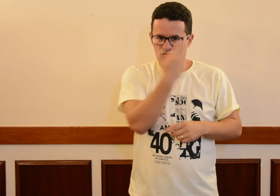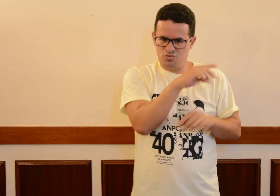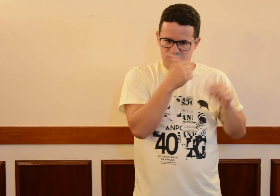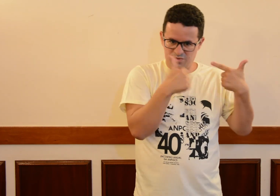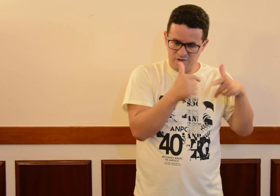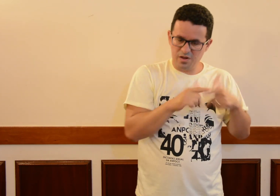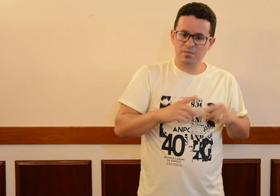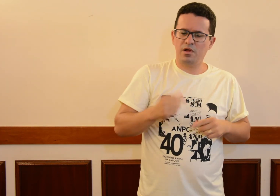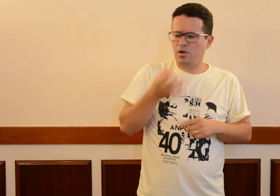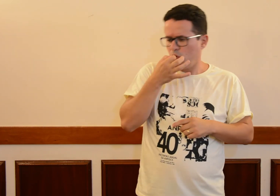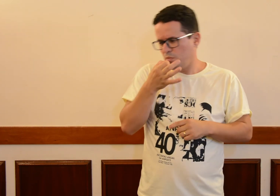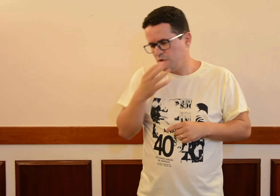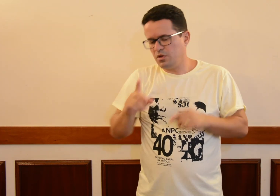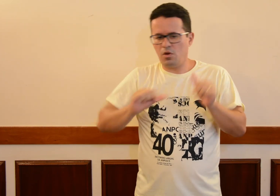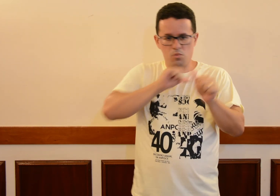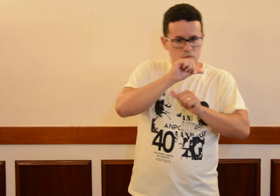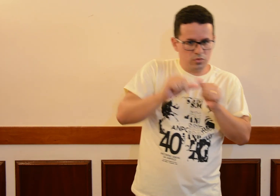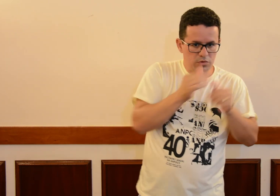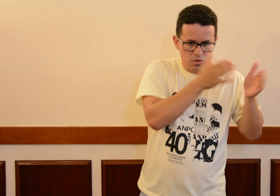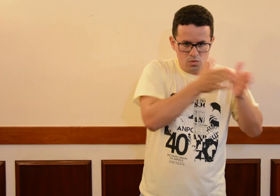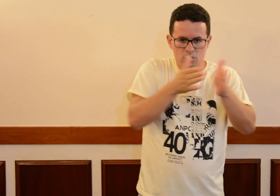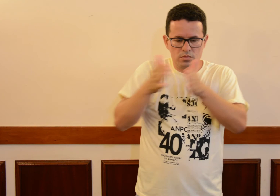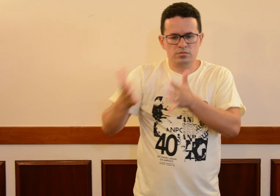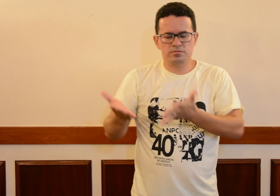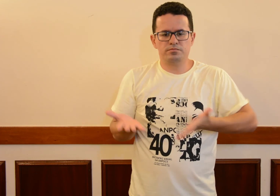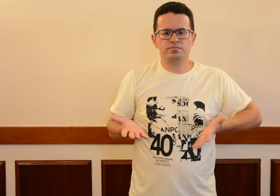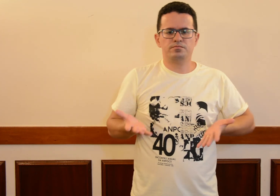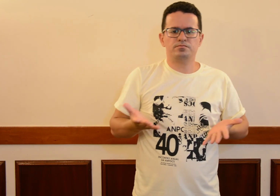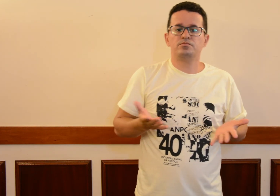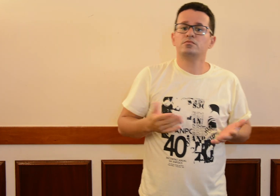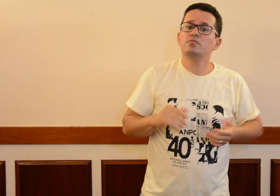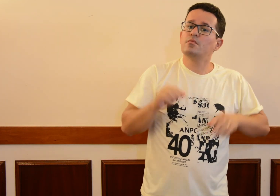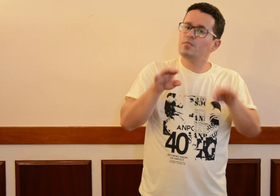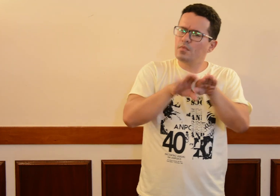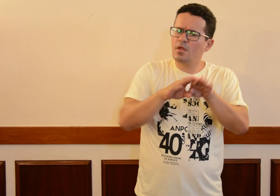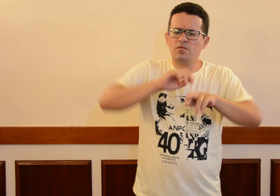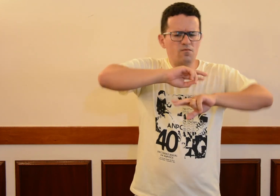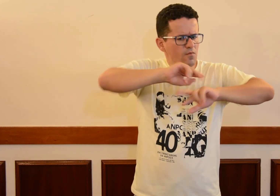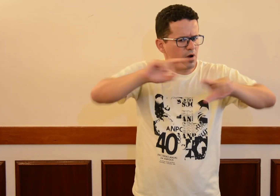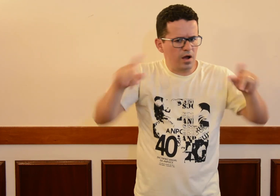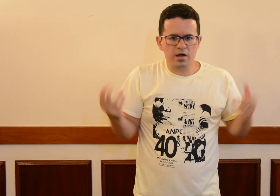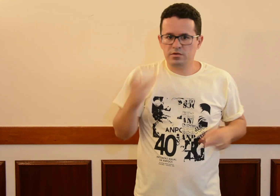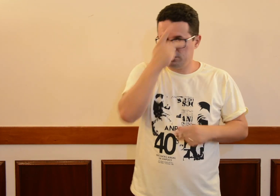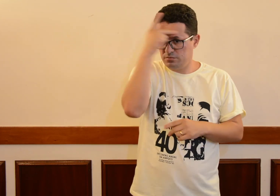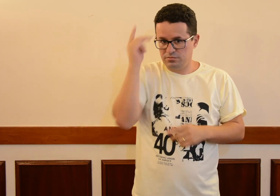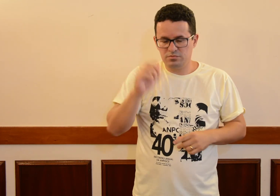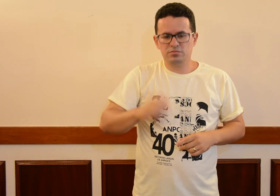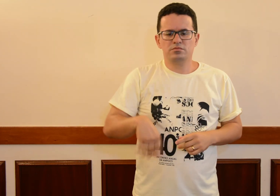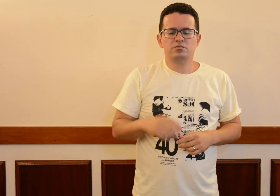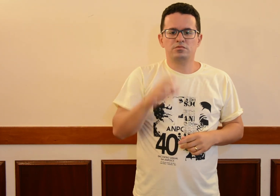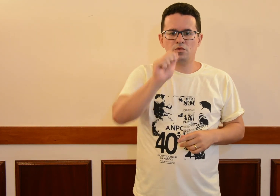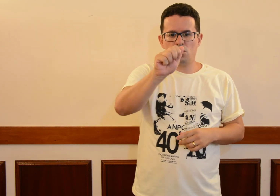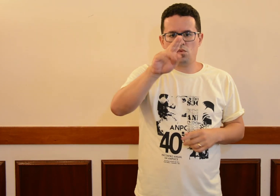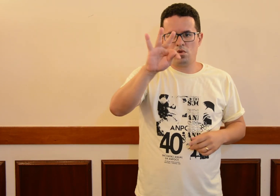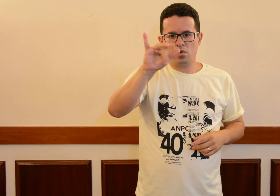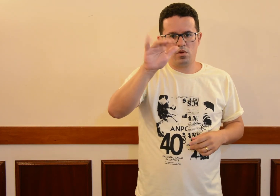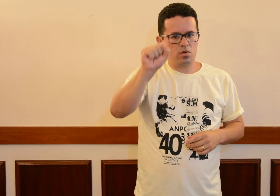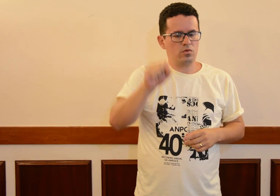para a organização. Inclusive, várias pessoas com autismo nunca terão essa, que é considerada